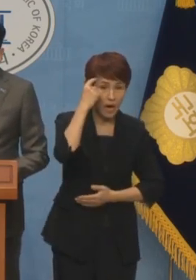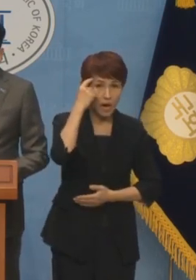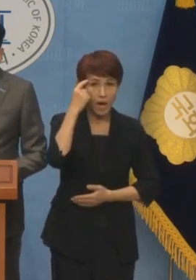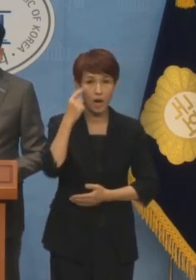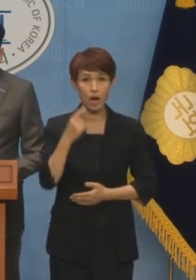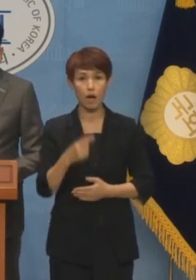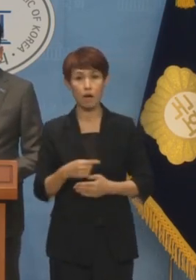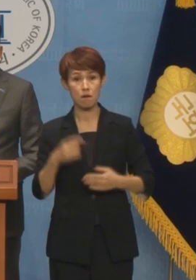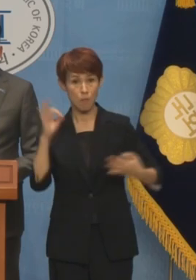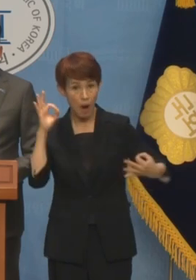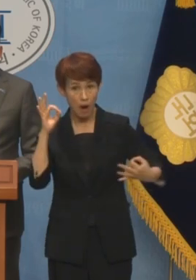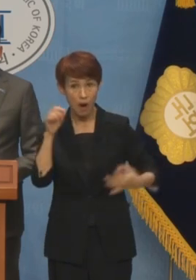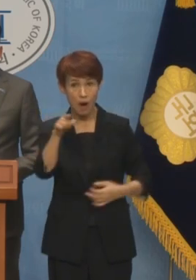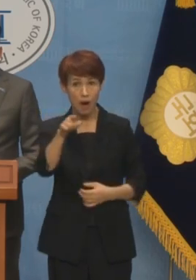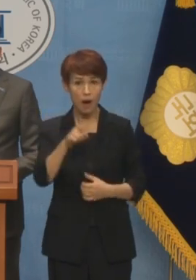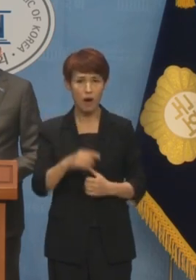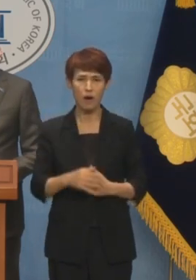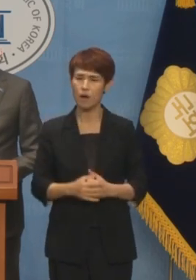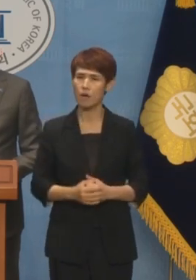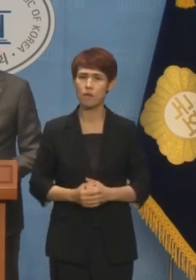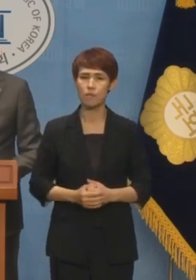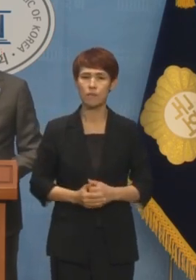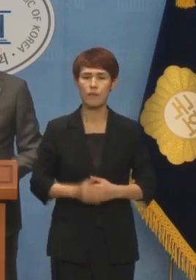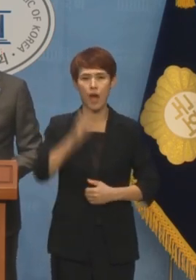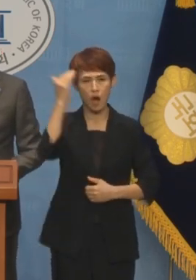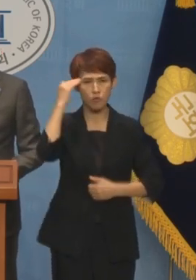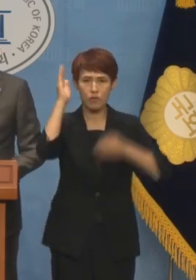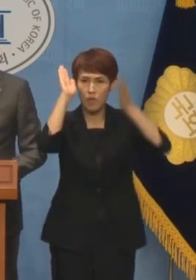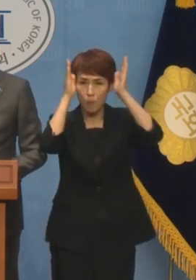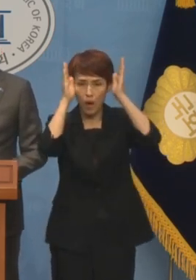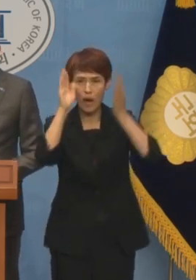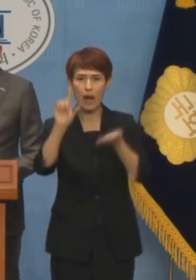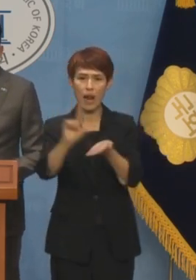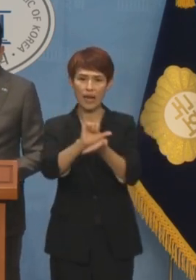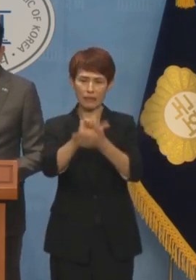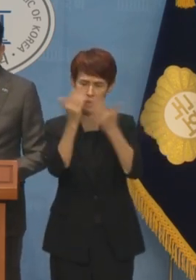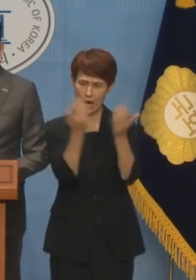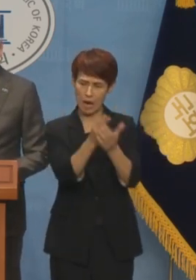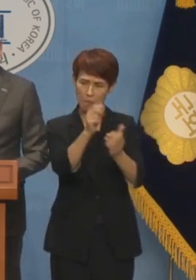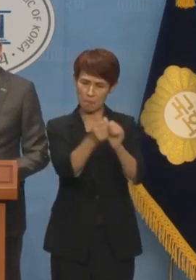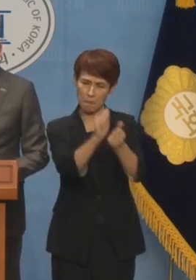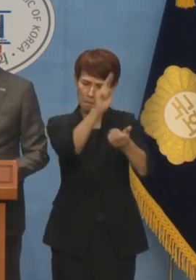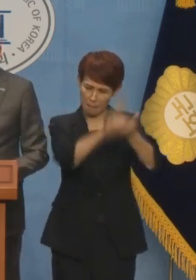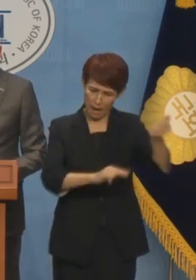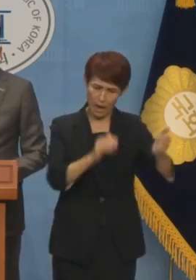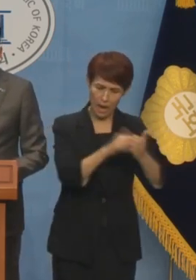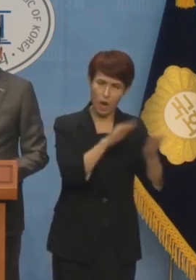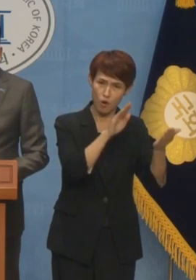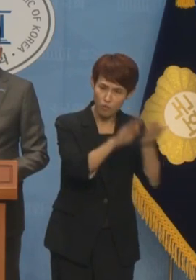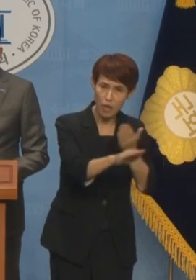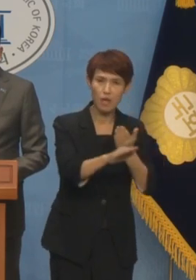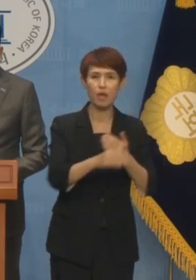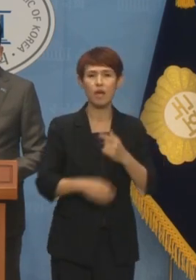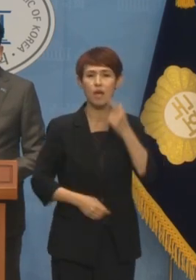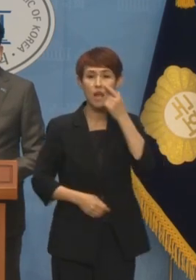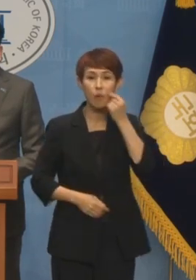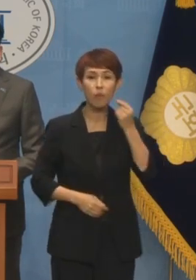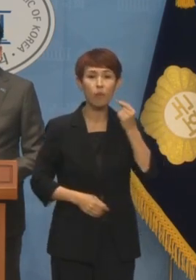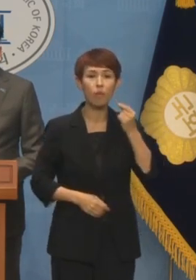지켜보고만 있을 겁니까? 아니면 한국 네이버가 라인 지분을 다 넘기고 나면 그때 주한 일본